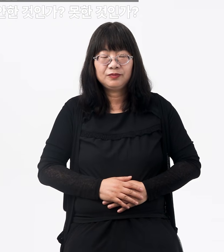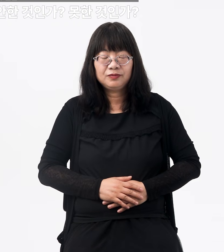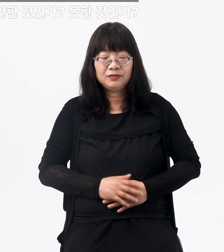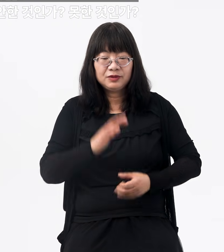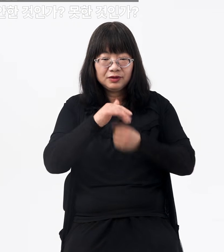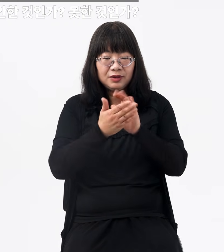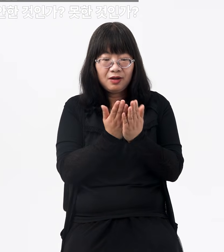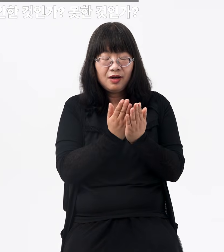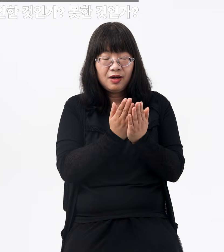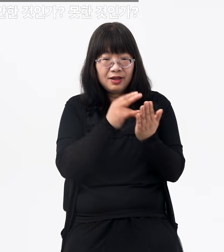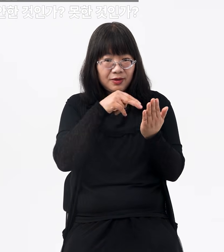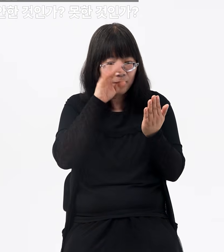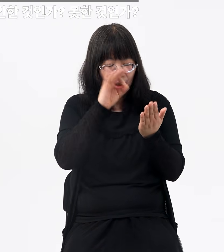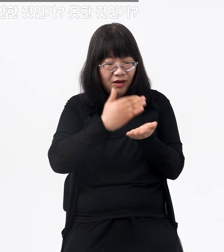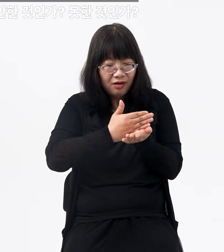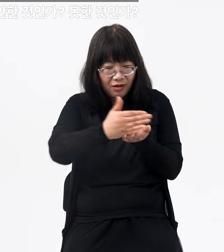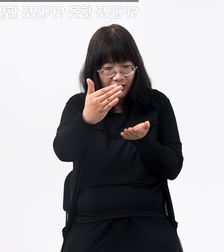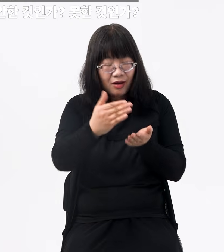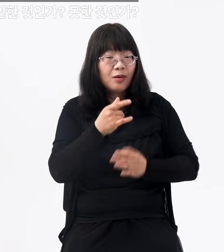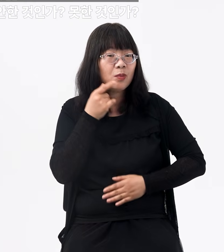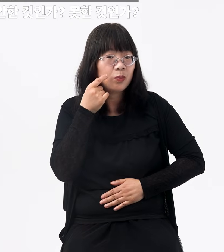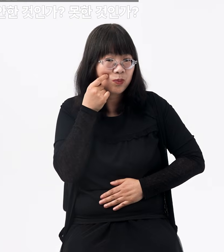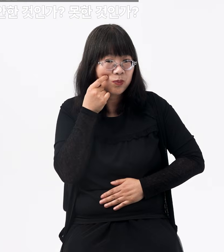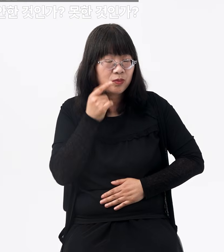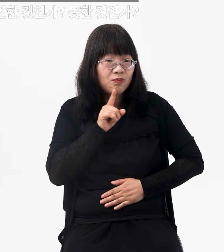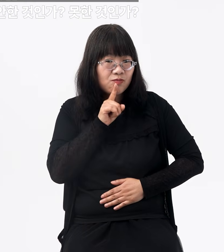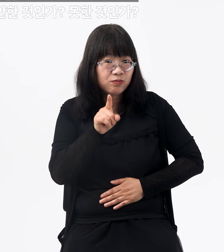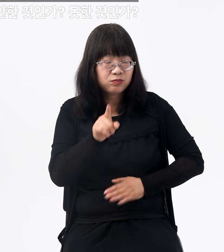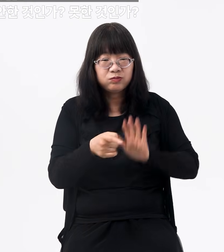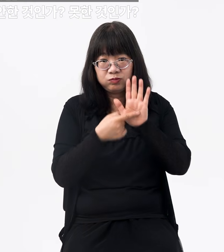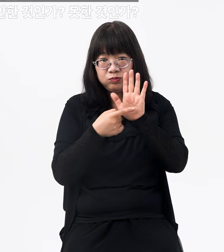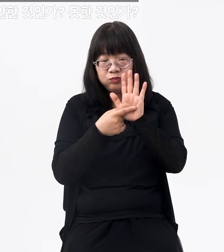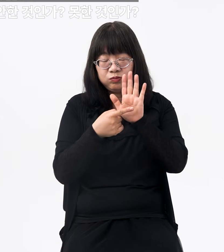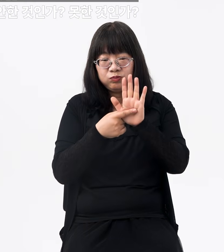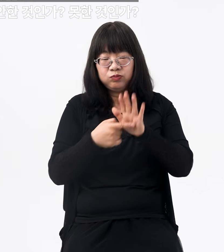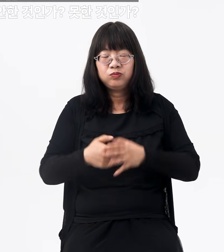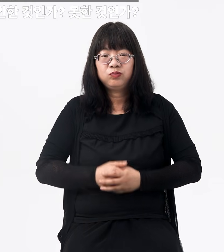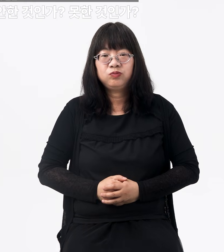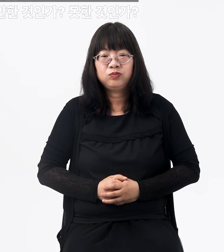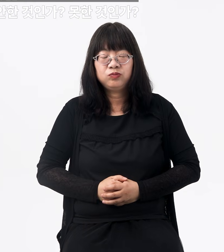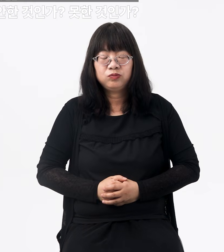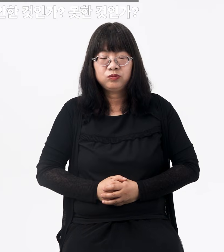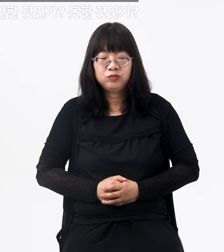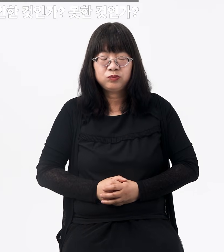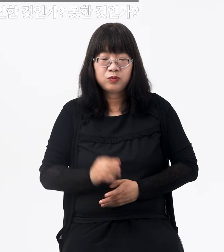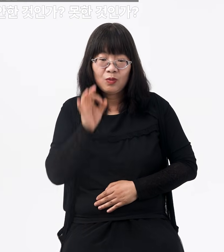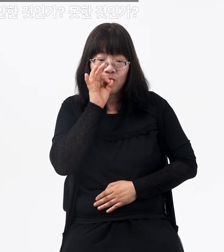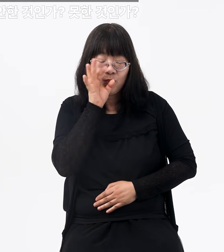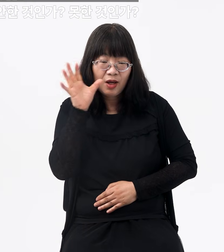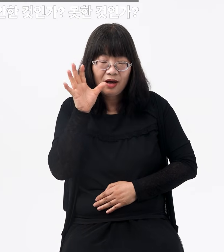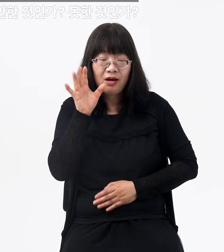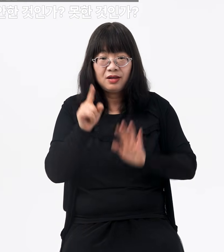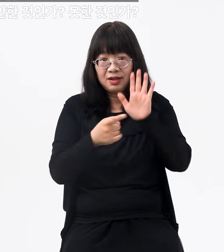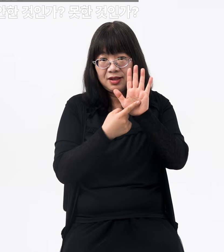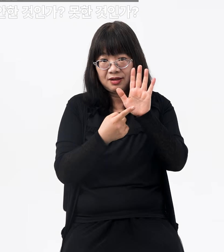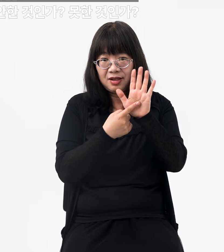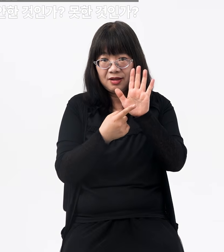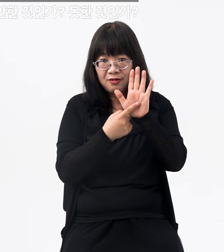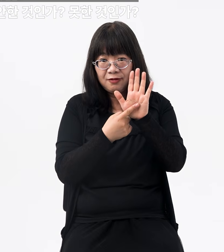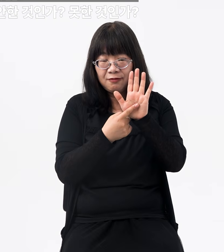보면 쫓아내지 못했다라고 되어 있어요. 그러니까 불가능을 암시하는